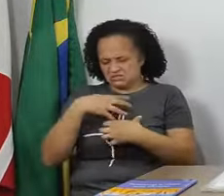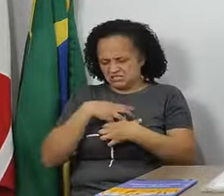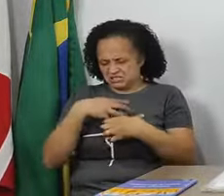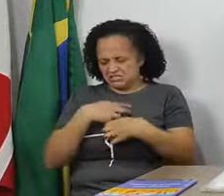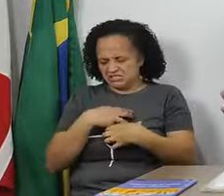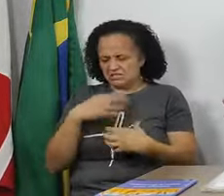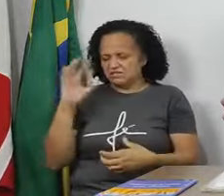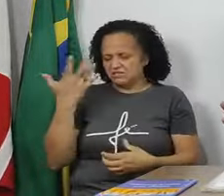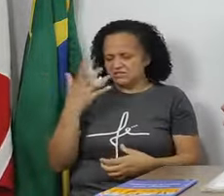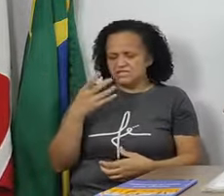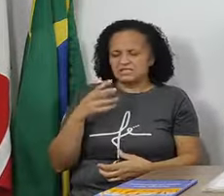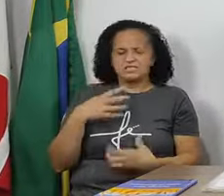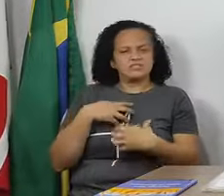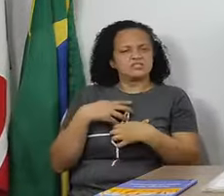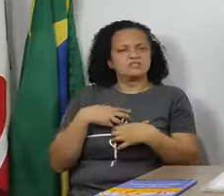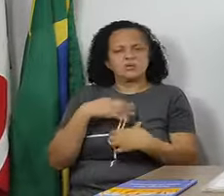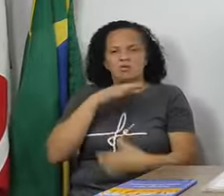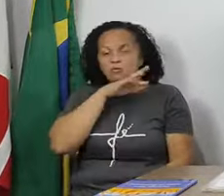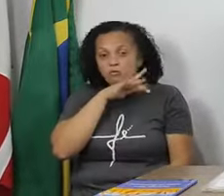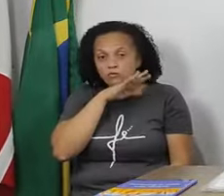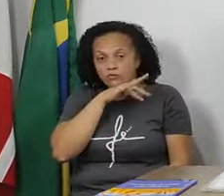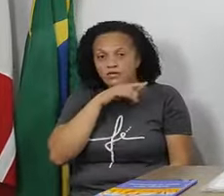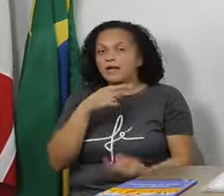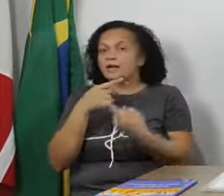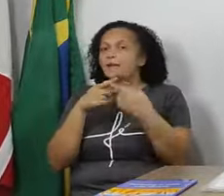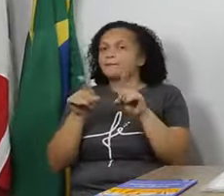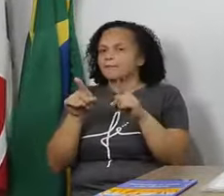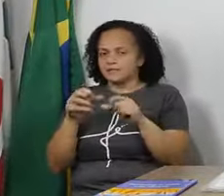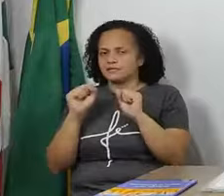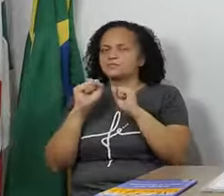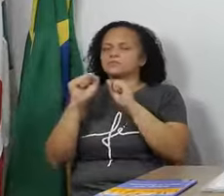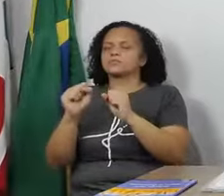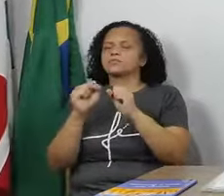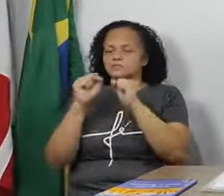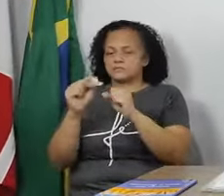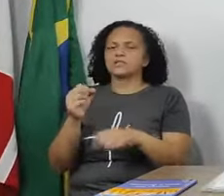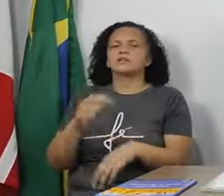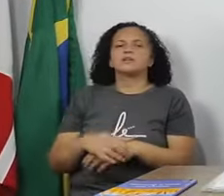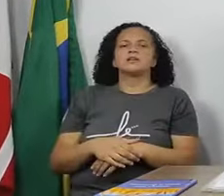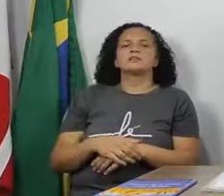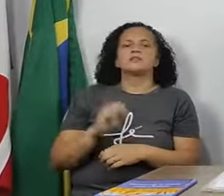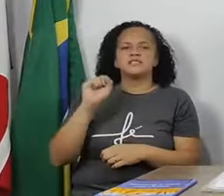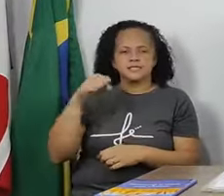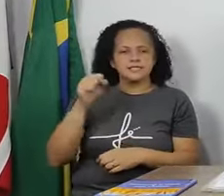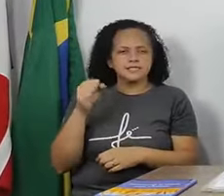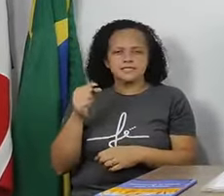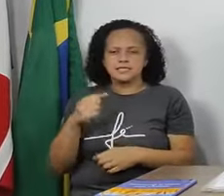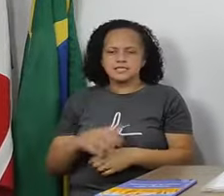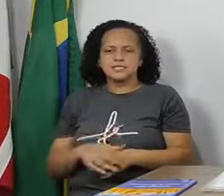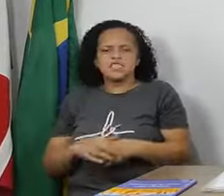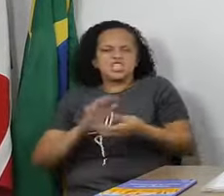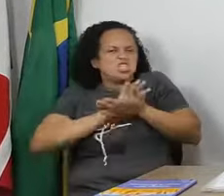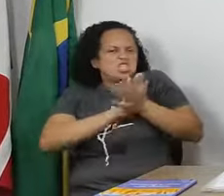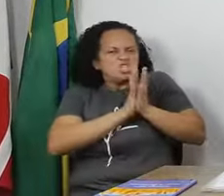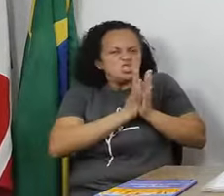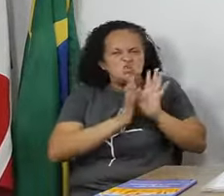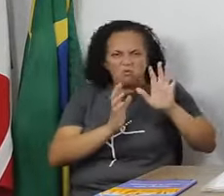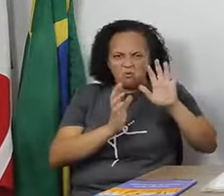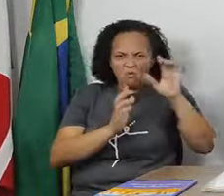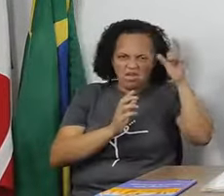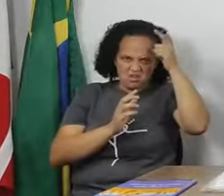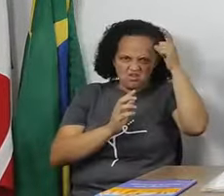ruim. Nós não podemos impedir, mas nós podemos resistir ao maligno. Nós podemos